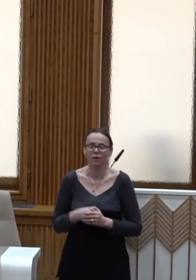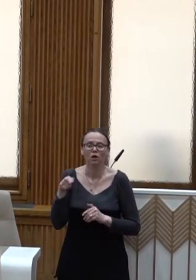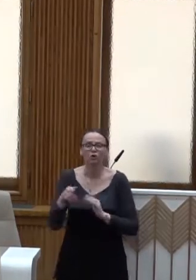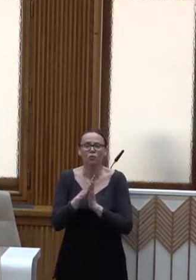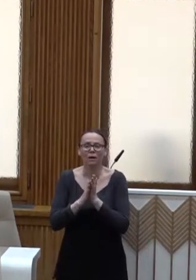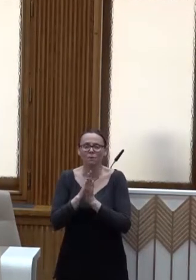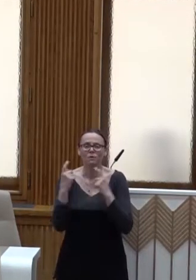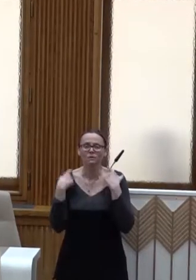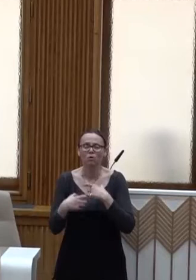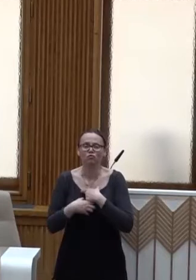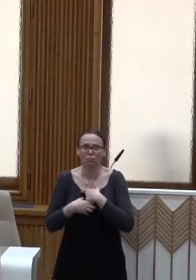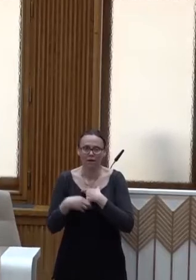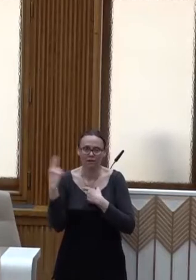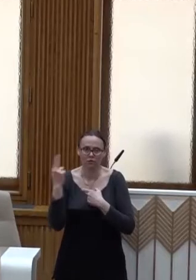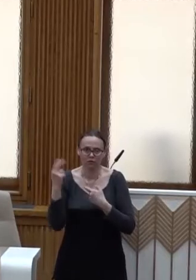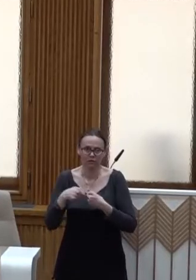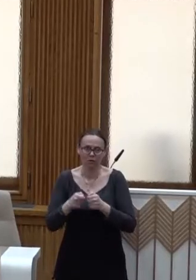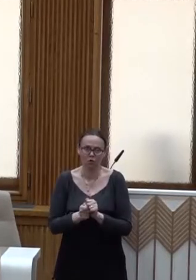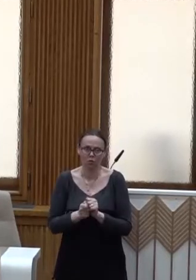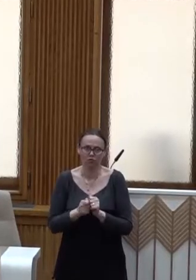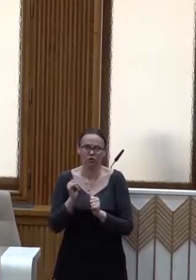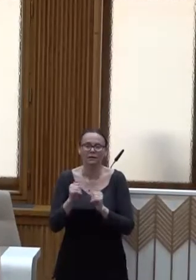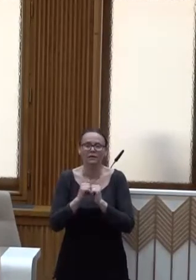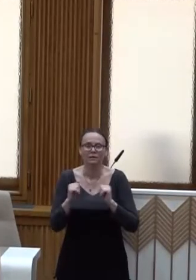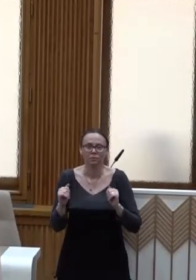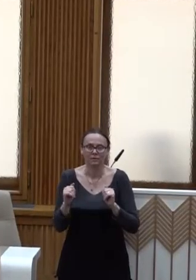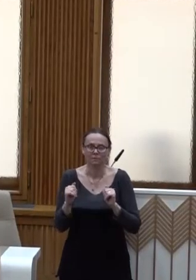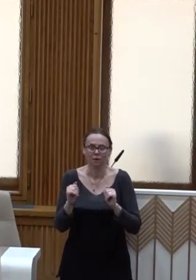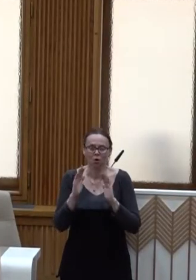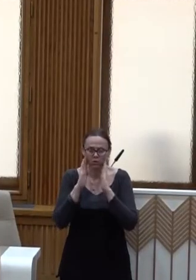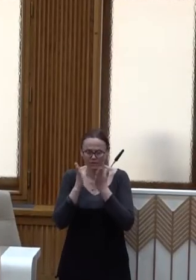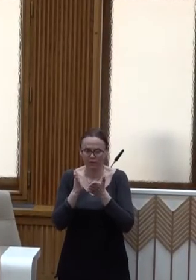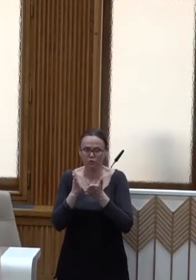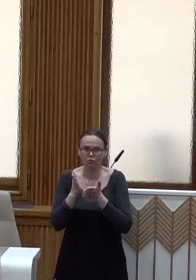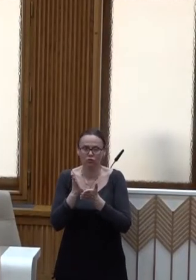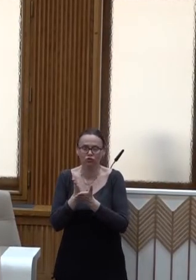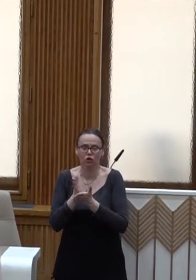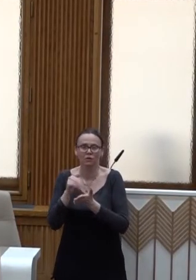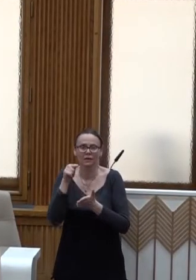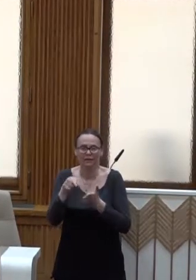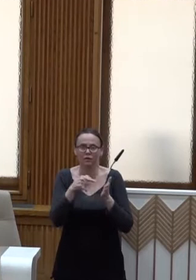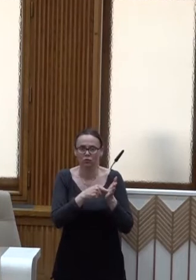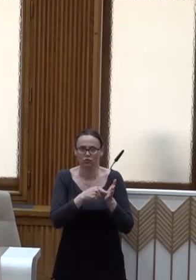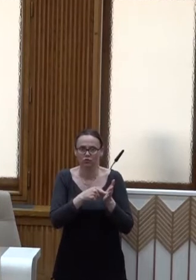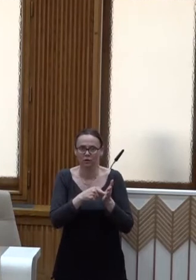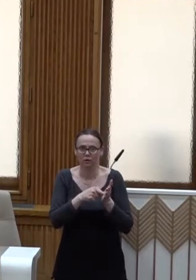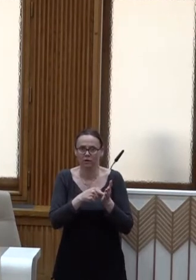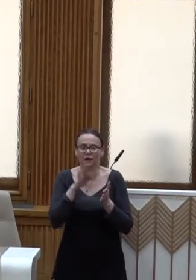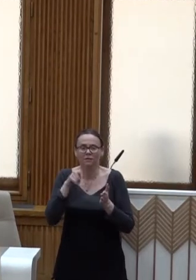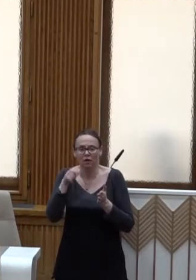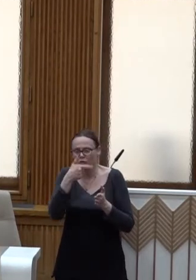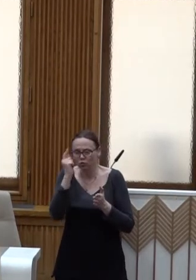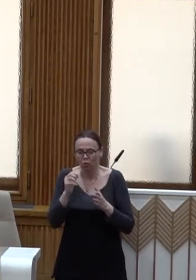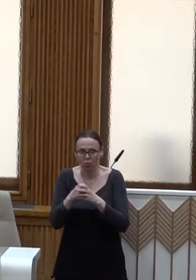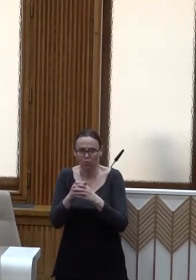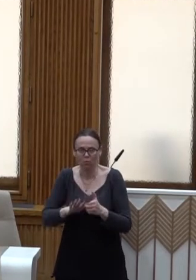prosimo župane slovenskih občin, da se posebej koncentrirajo na te točke, ne, na to populacijo,